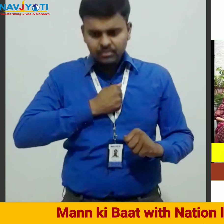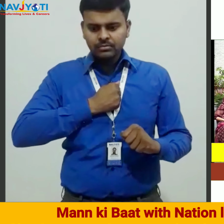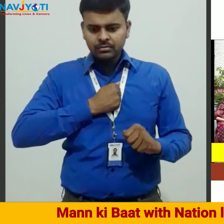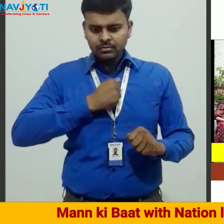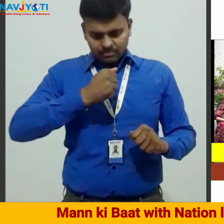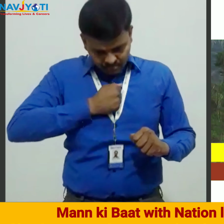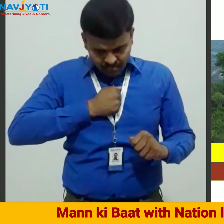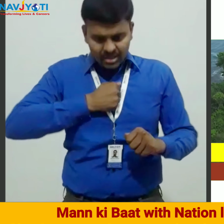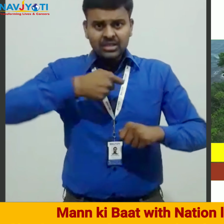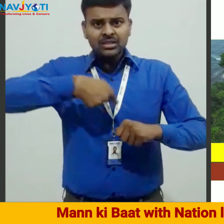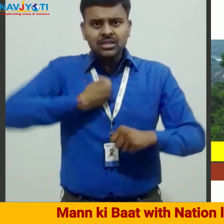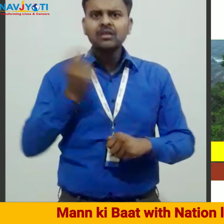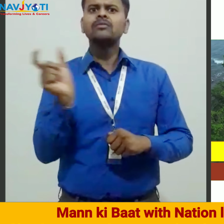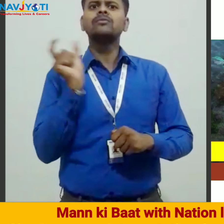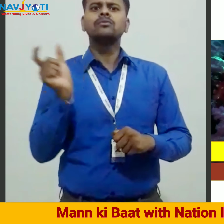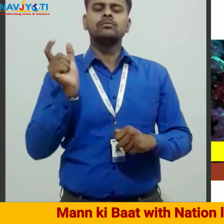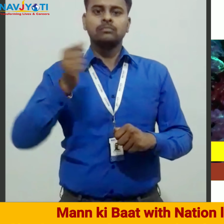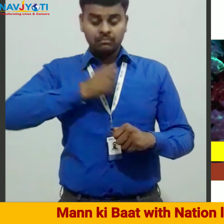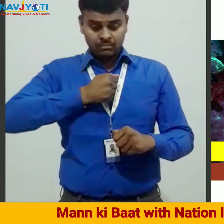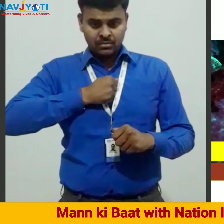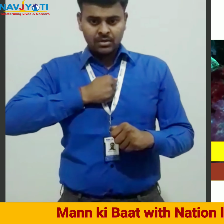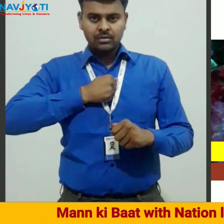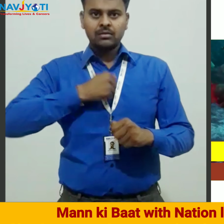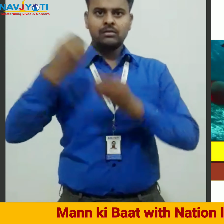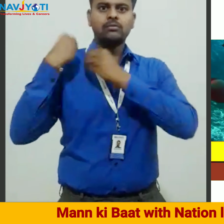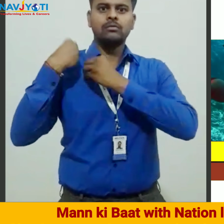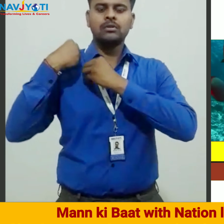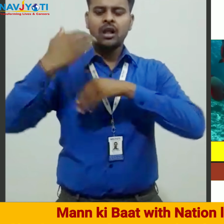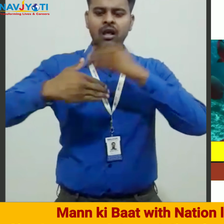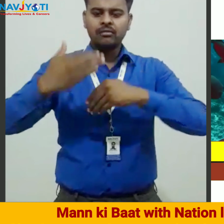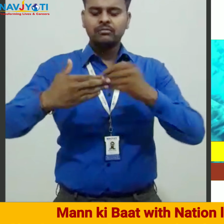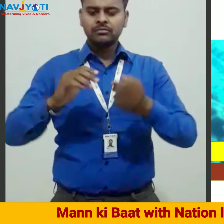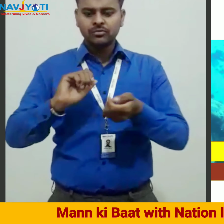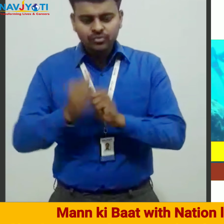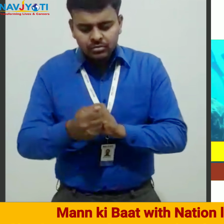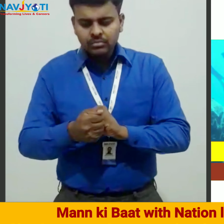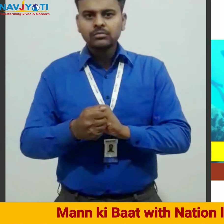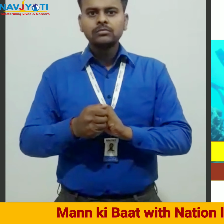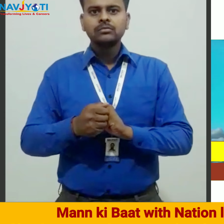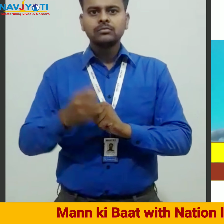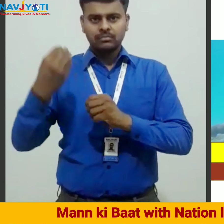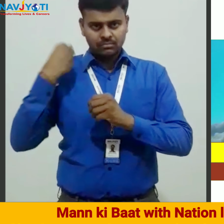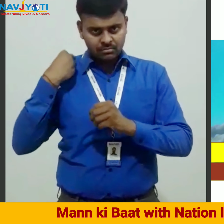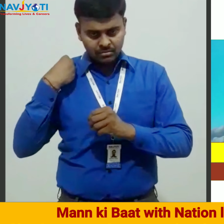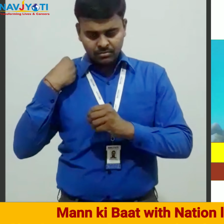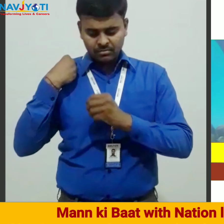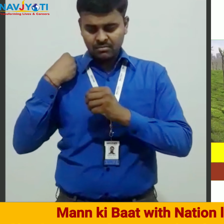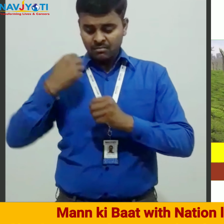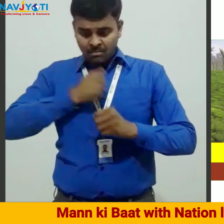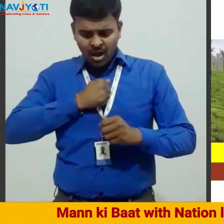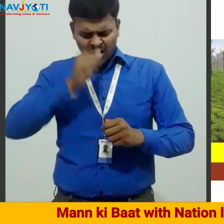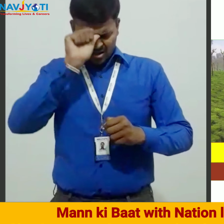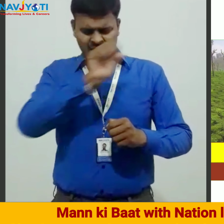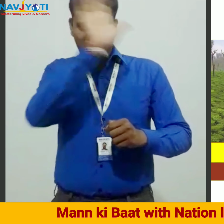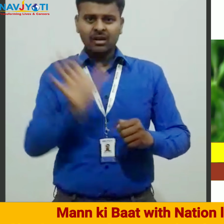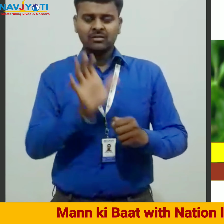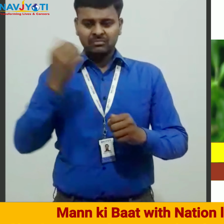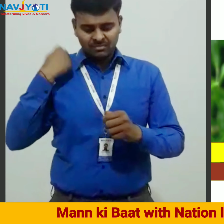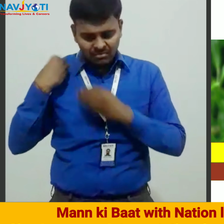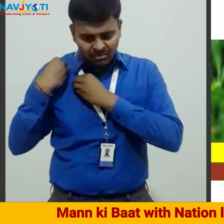दिखेगा। अगर मानव प्रकृति की चर्चा करें तो ये मेरा है, मैं इसका उपयोग करता हूं।